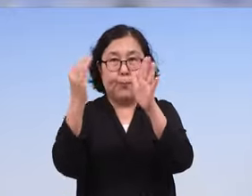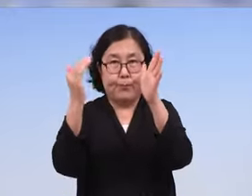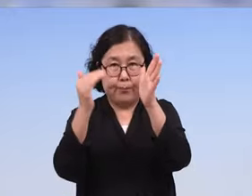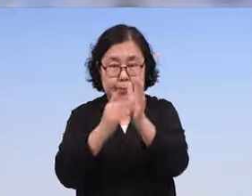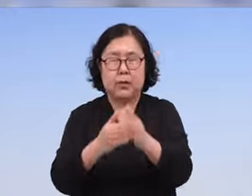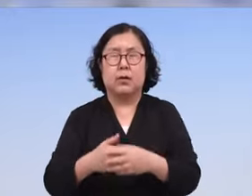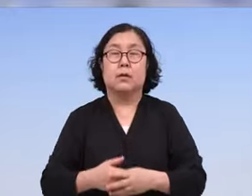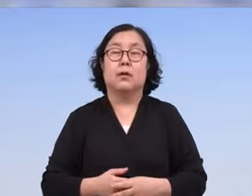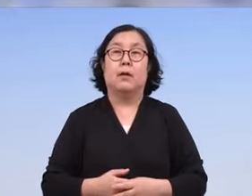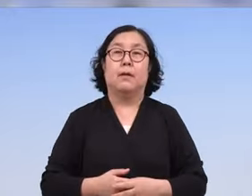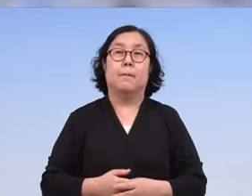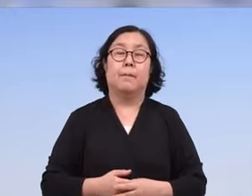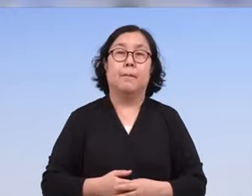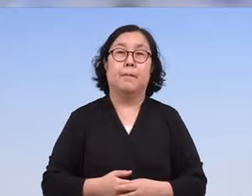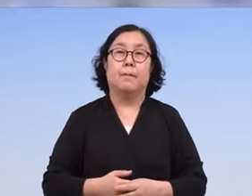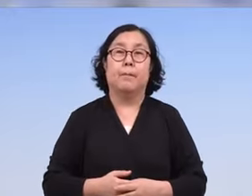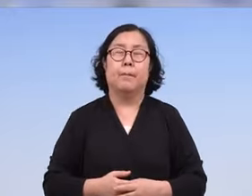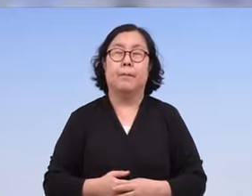다듬어져 갑니다.